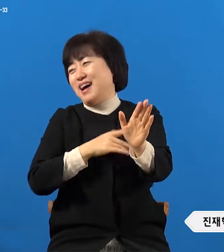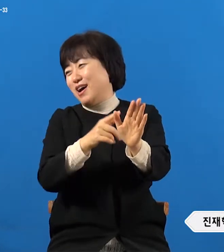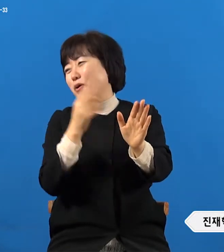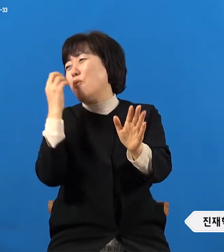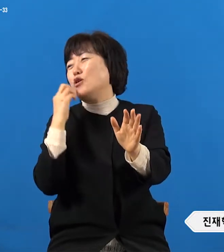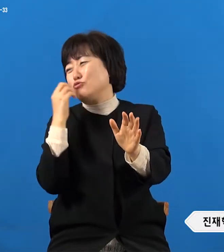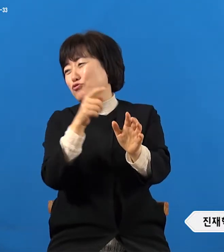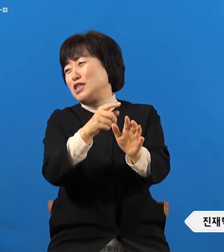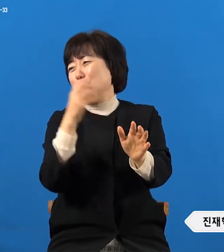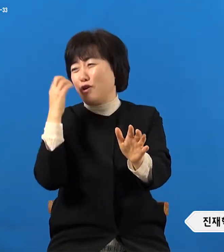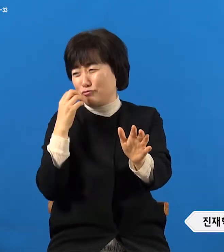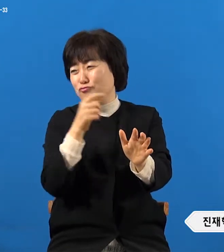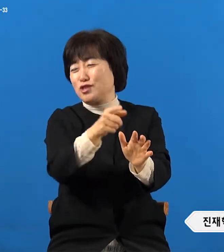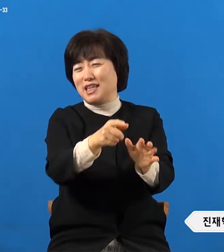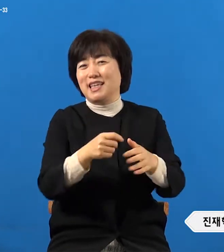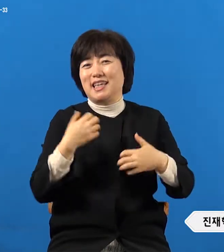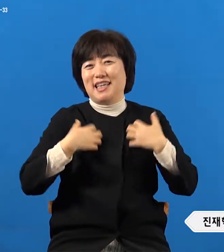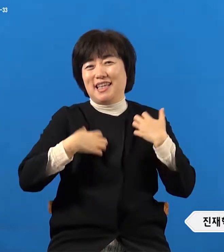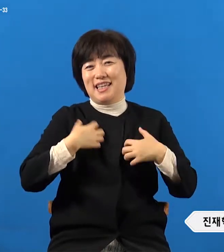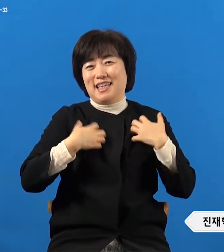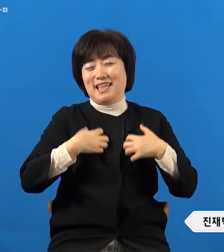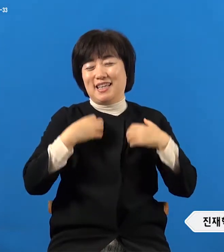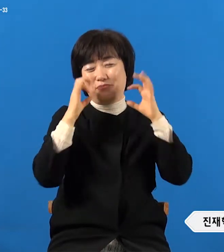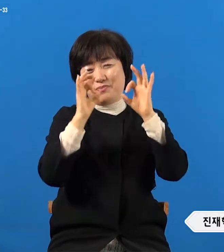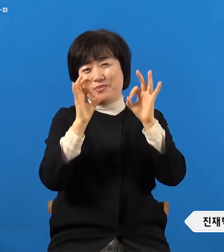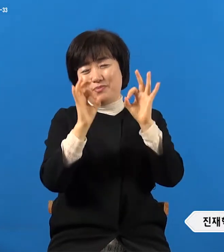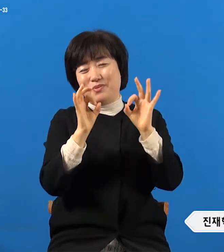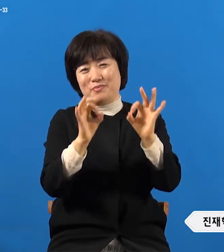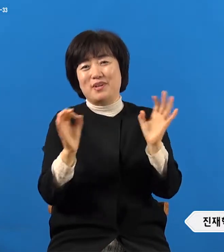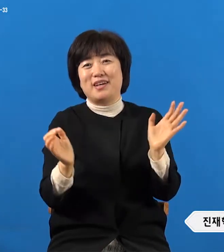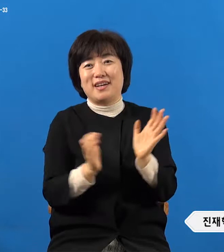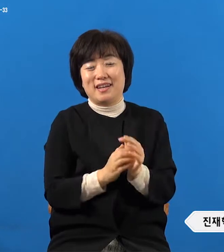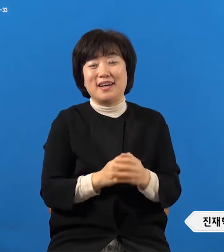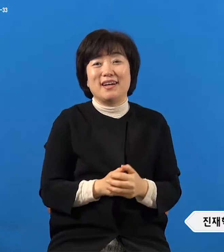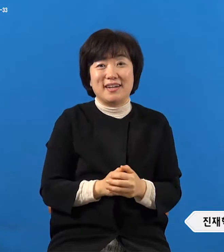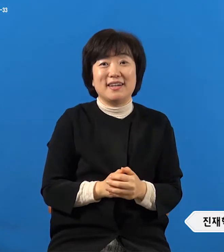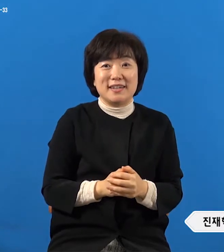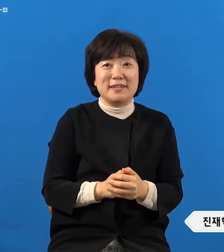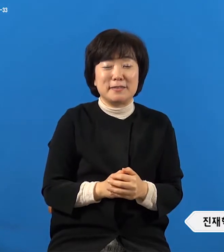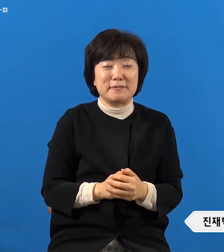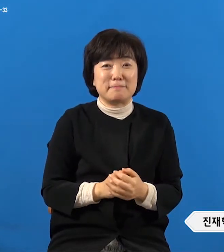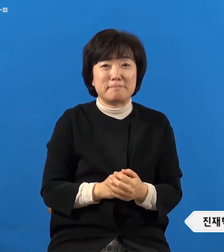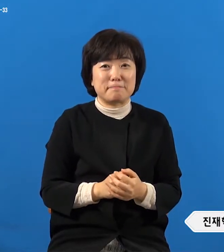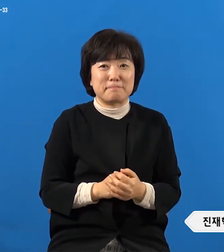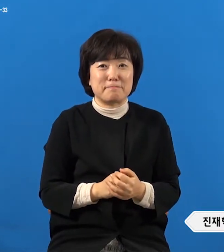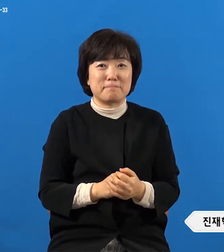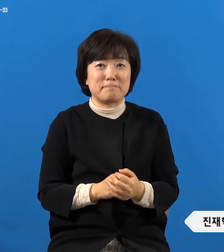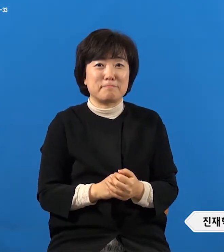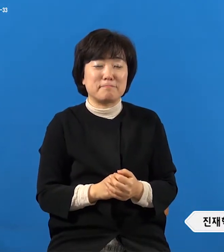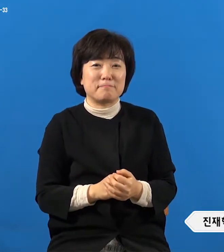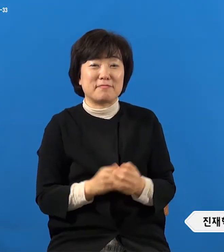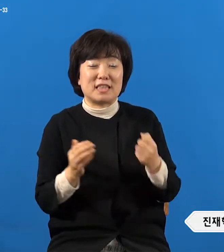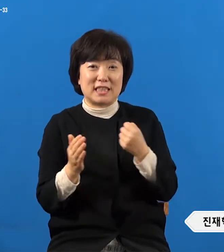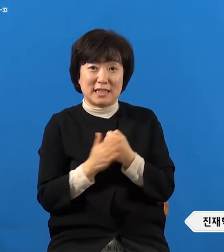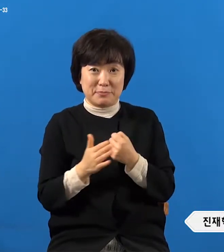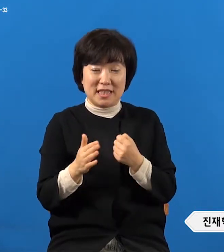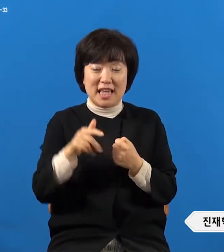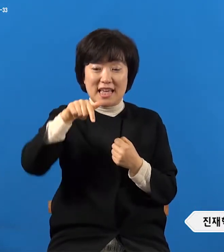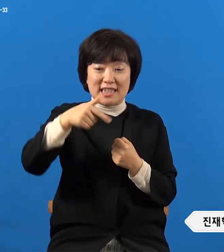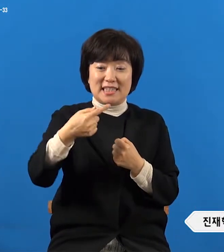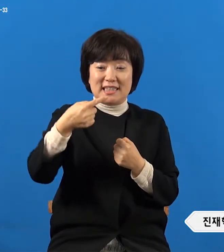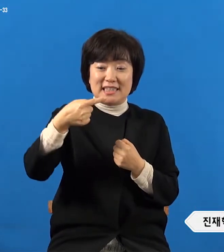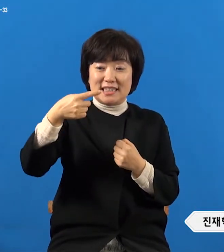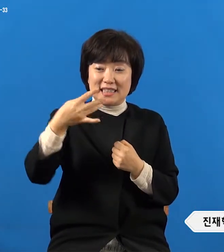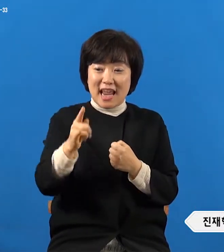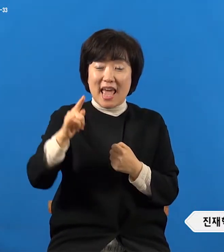비웃으며 조롱하며 즐기는 것이 바로 서커스 멍키라고 합니다. 그래서 그레고리 신학자는